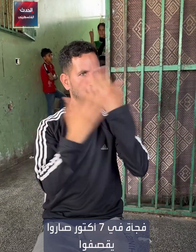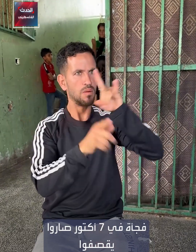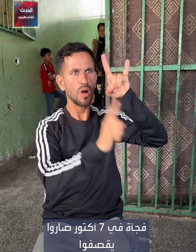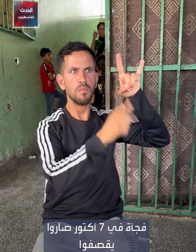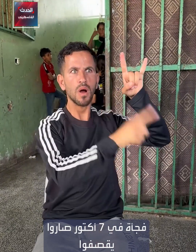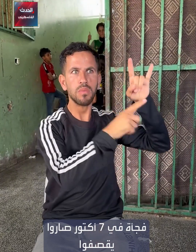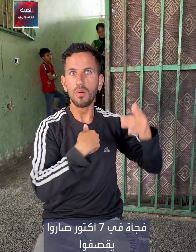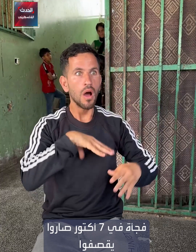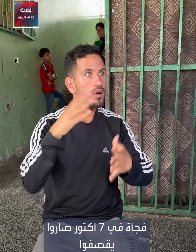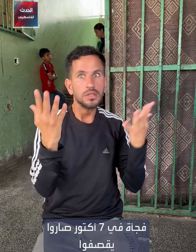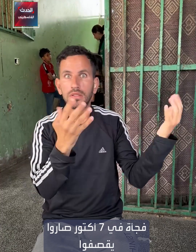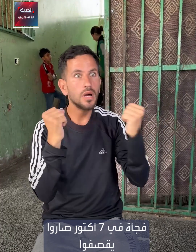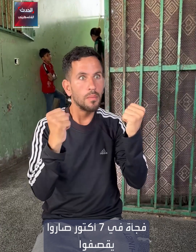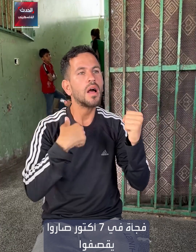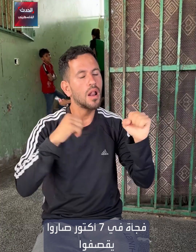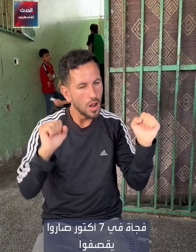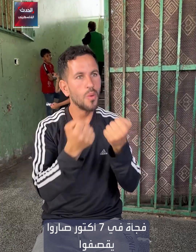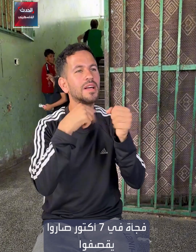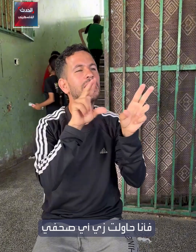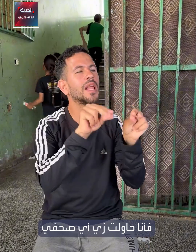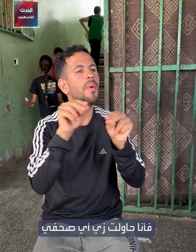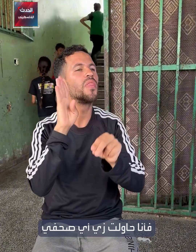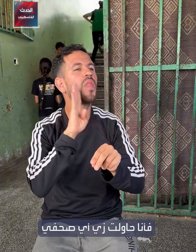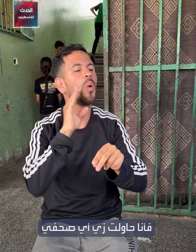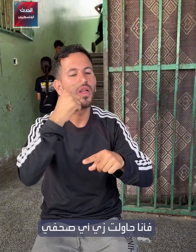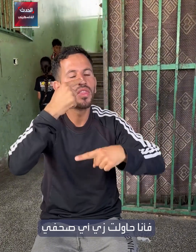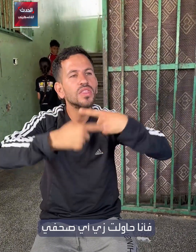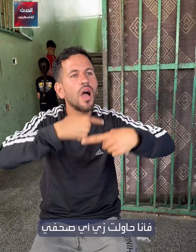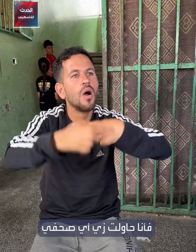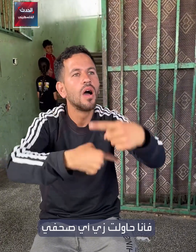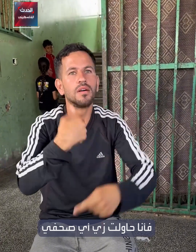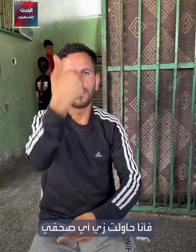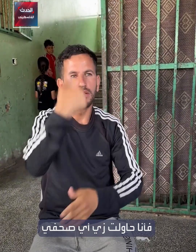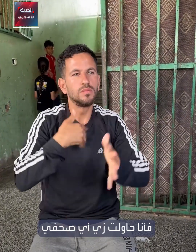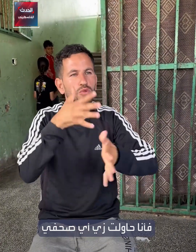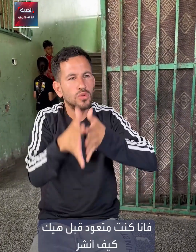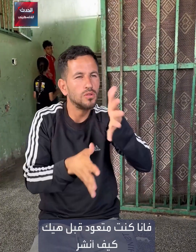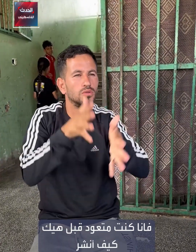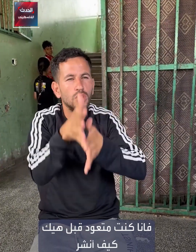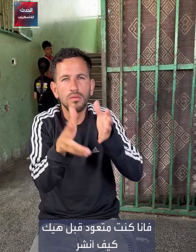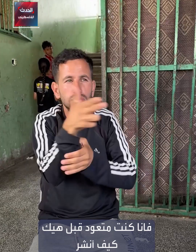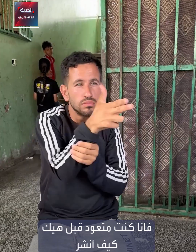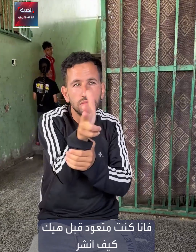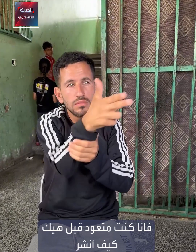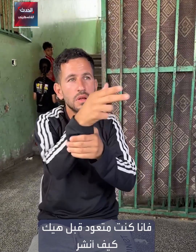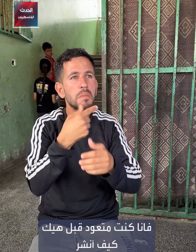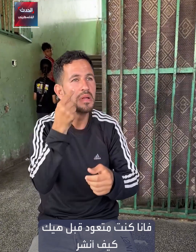اكتوبر صاروا يقصفوا فانا حولت زي اي صح فانا كنت متعود قبل هيك كيف انا